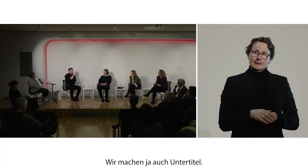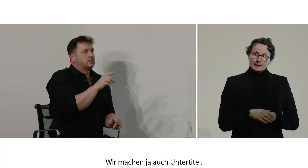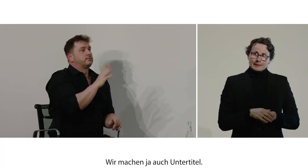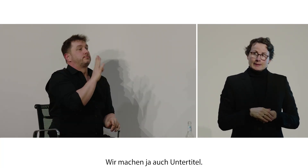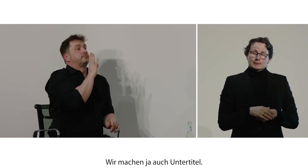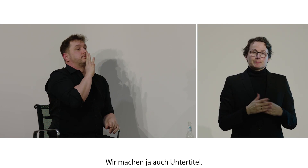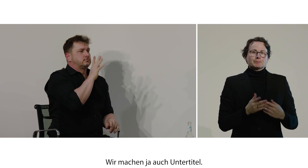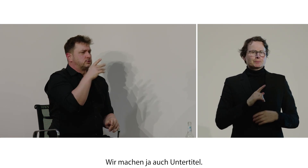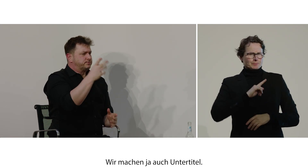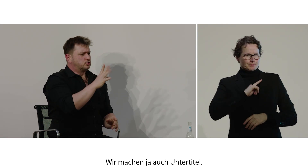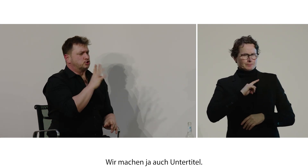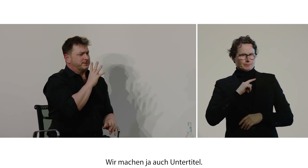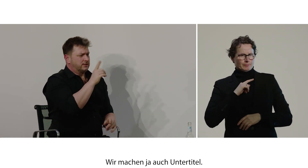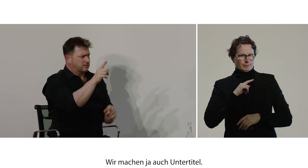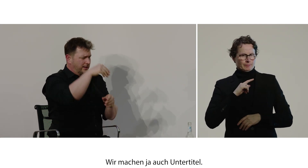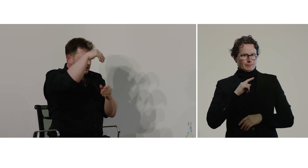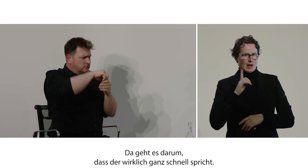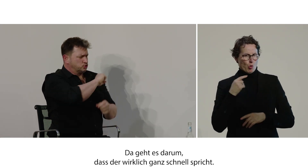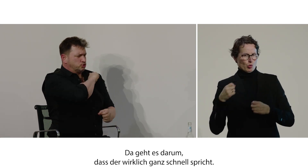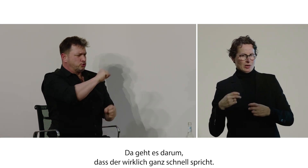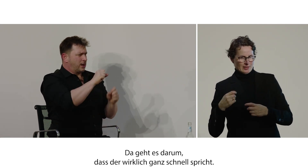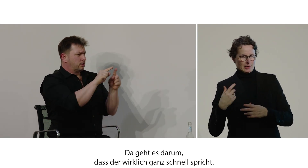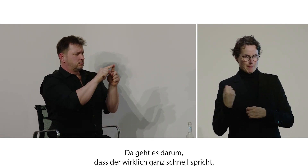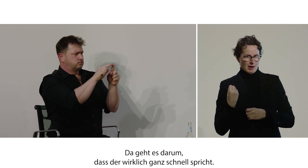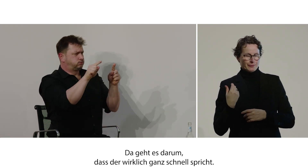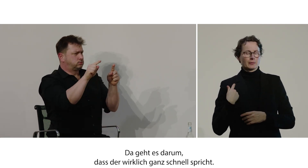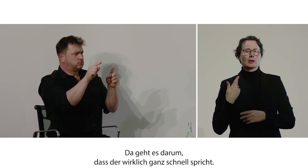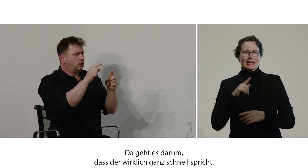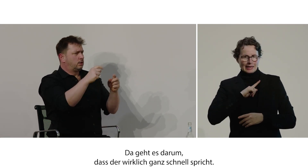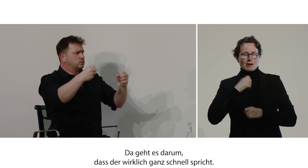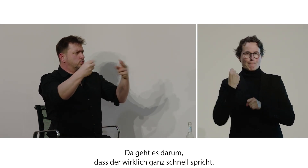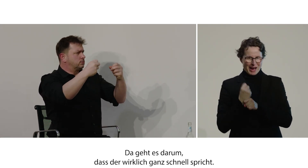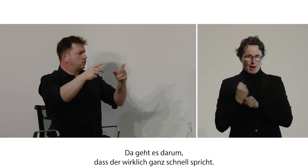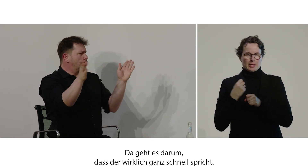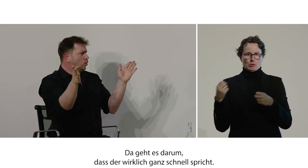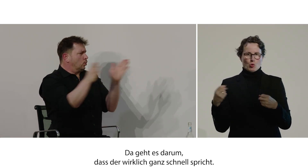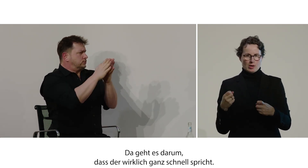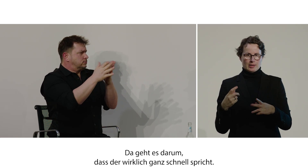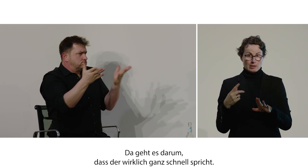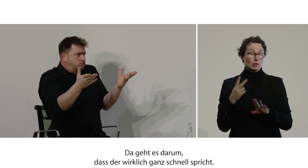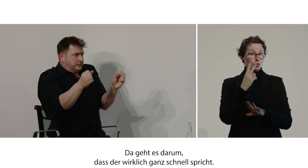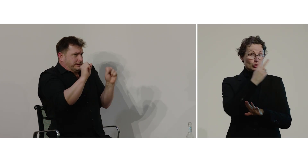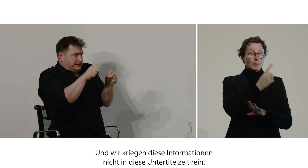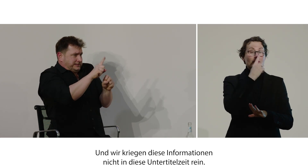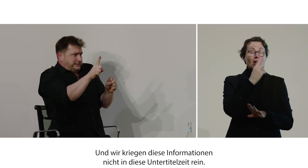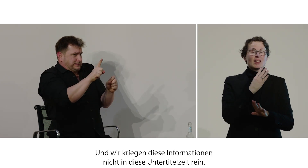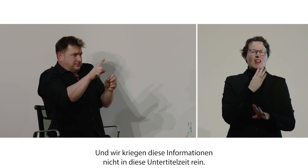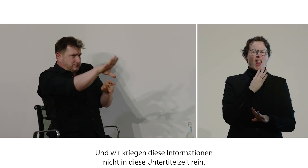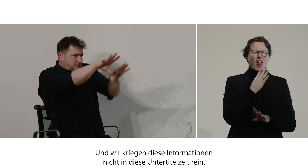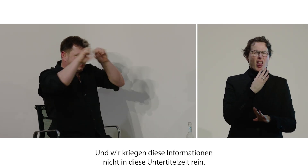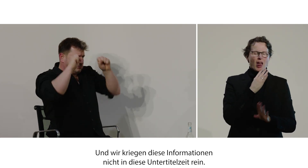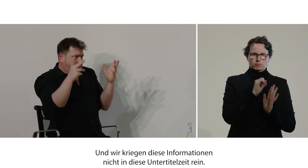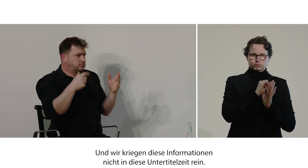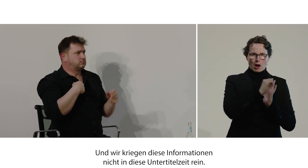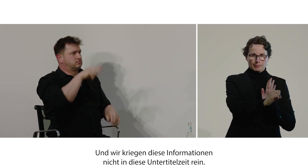Wir machen ja auch mit dem Untertiteln. Ich bearbeite ja auch Untertitel. Und da geht es darum, dass der wirklich ganz, ganz schnell spricht. Und wir kriegen